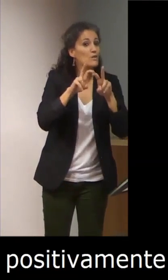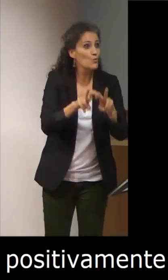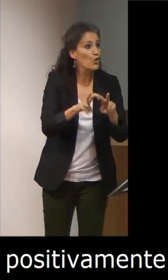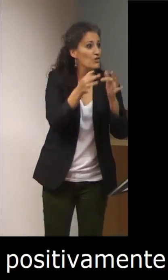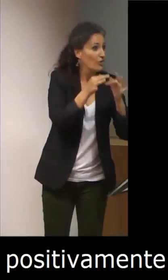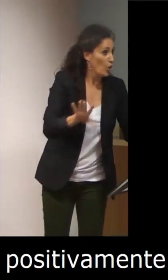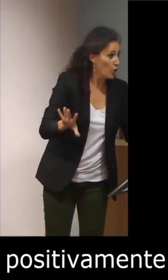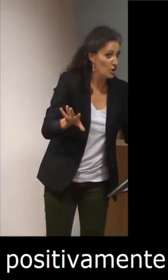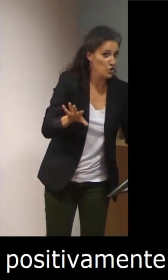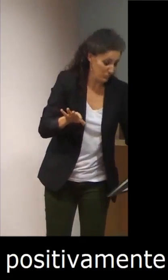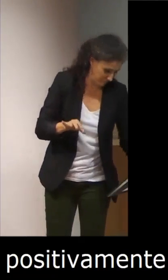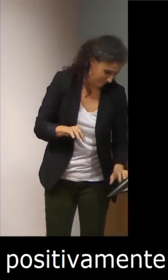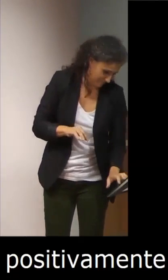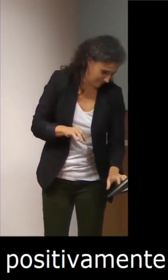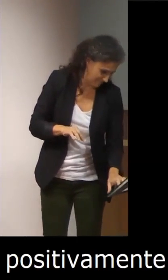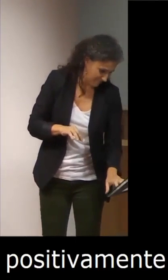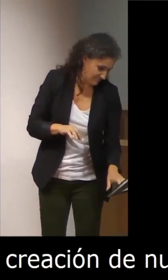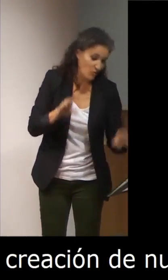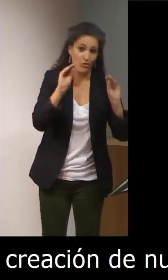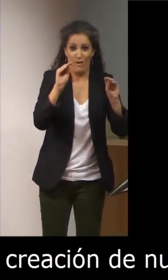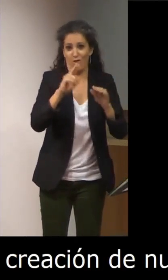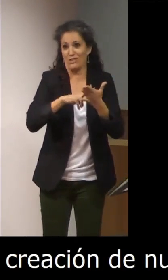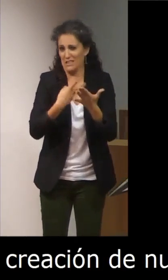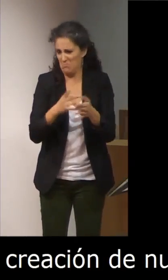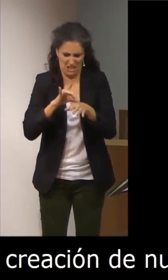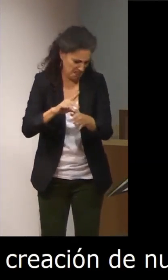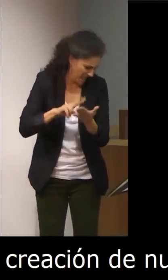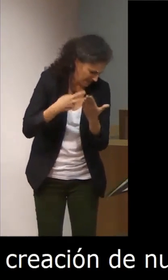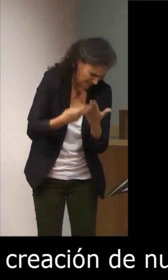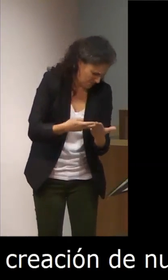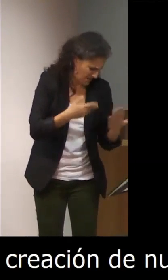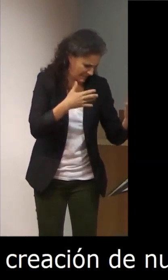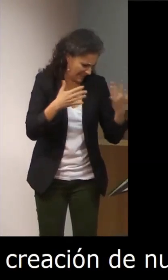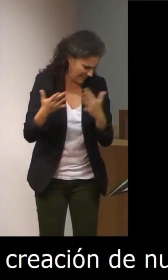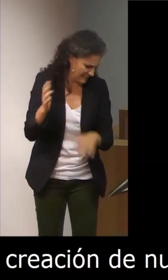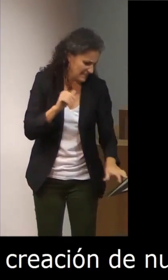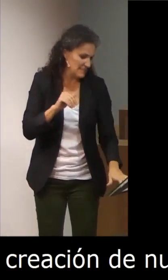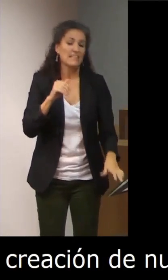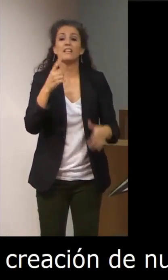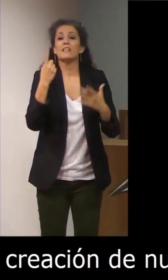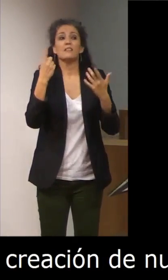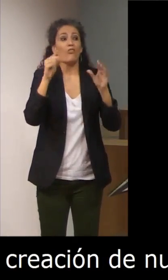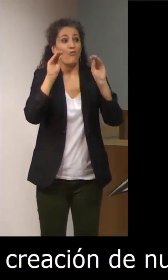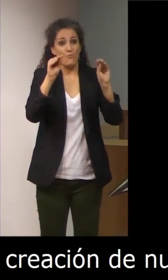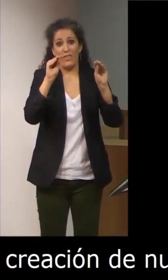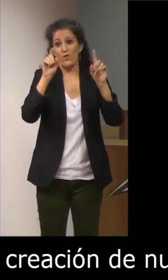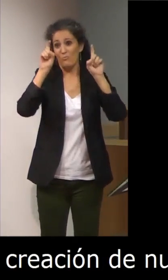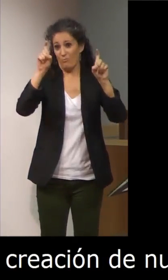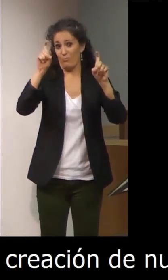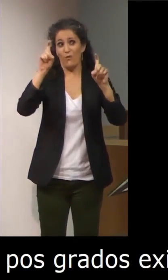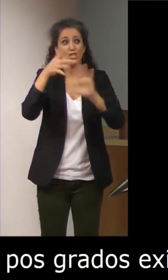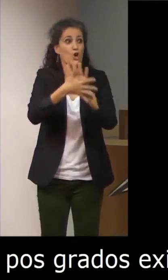existentes nuevos estudios filológicos la formación de intérpretes de guías intérpretes